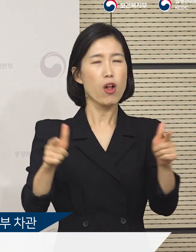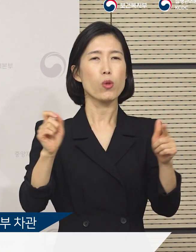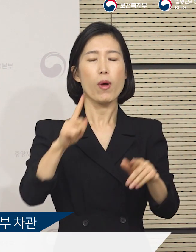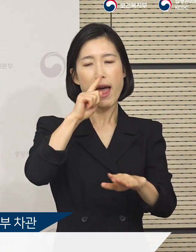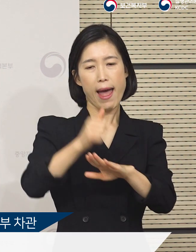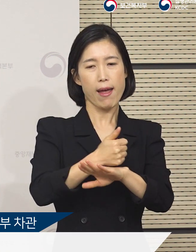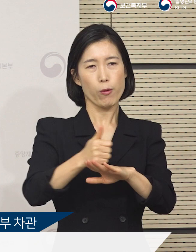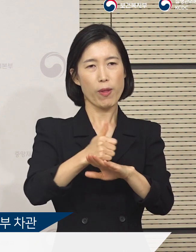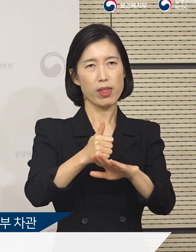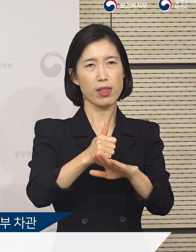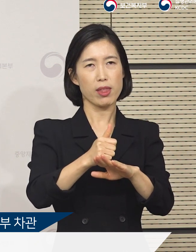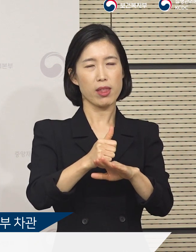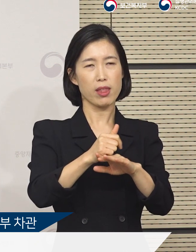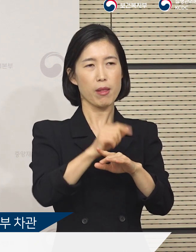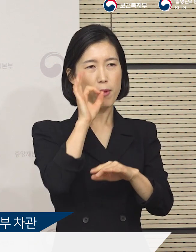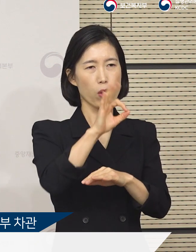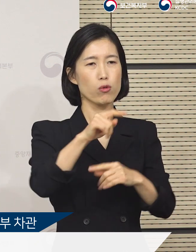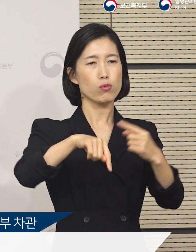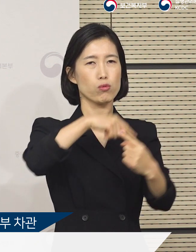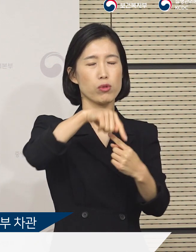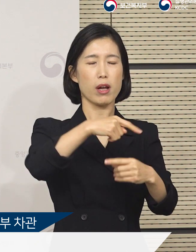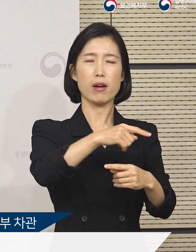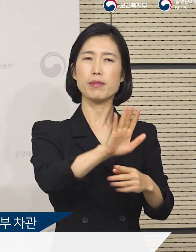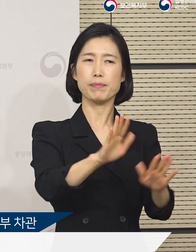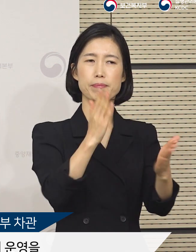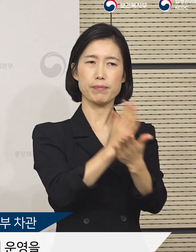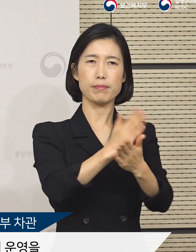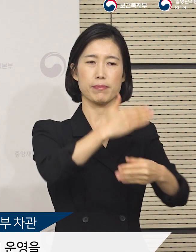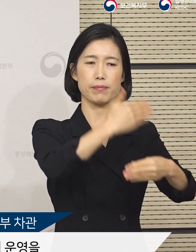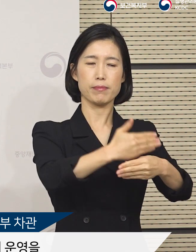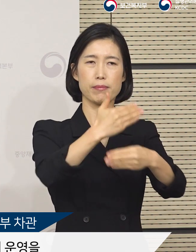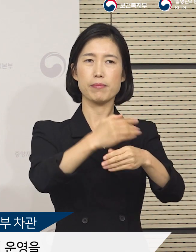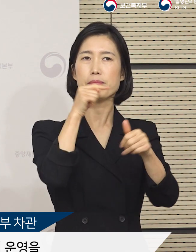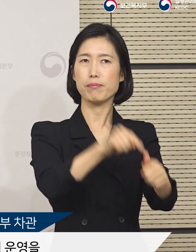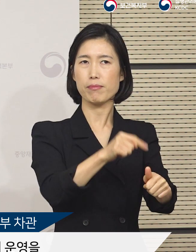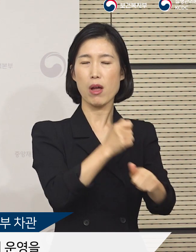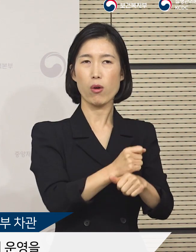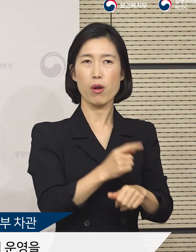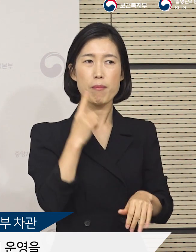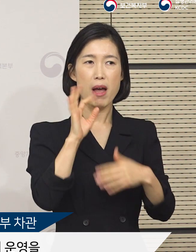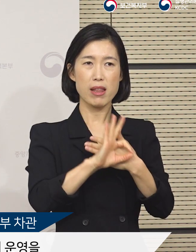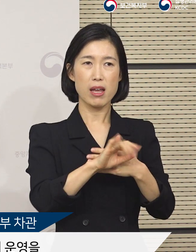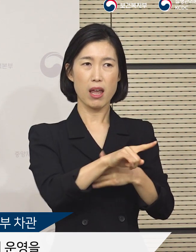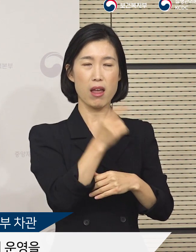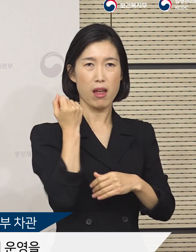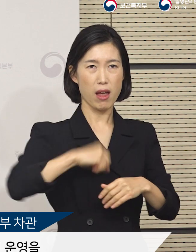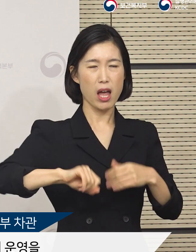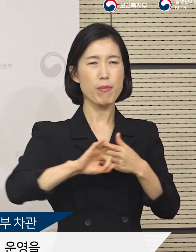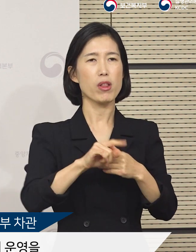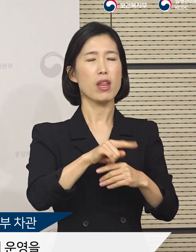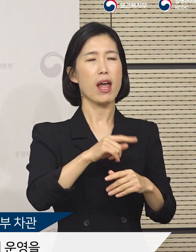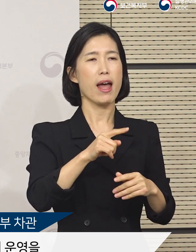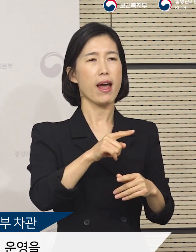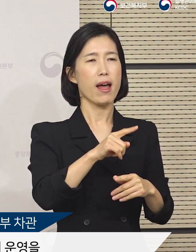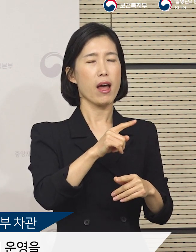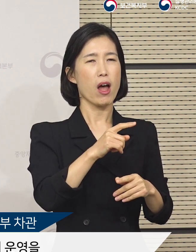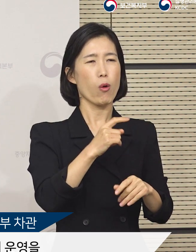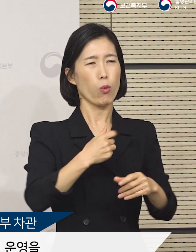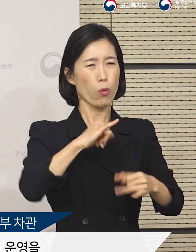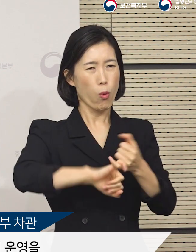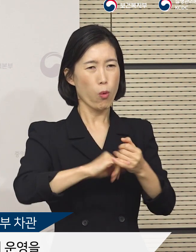학원을 대상으로도 운영 중단을 권고하고 불가피한 경우는 정부가 지시하는 방역 지침을